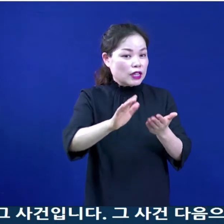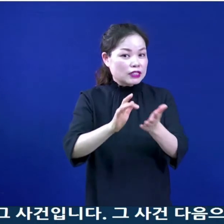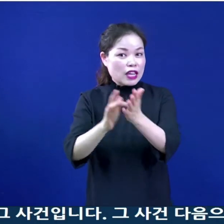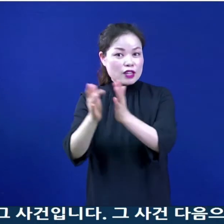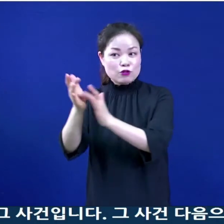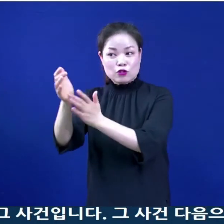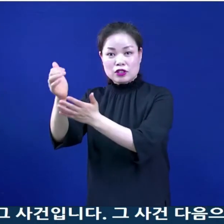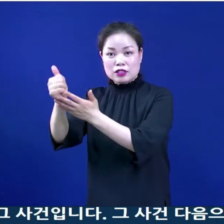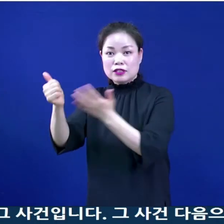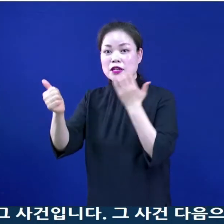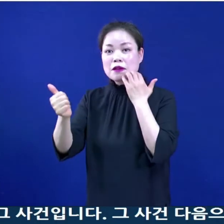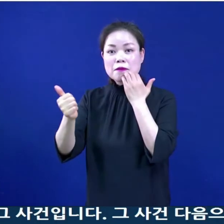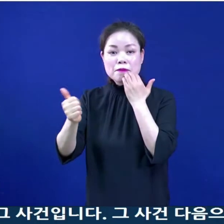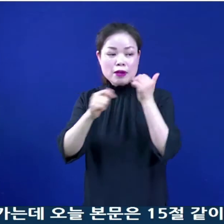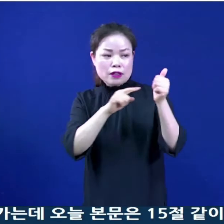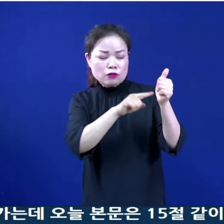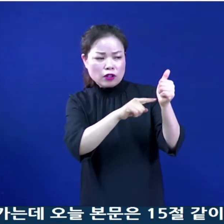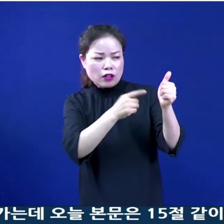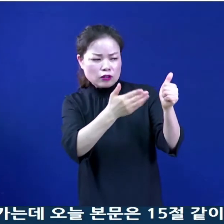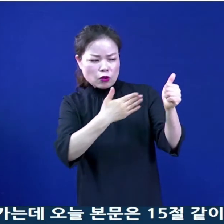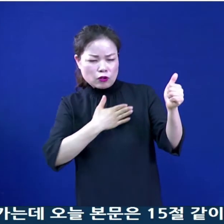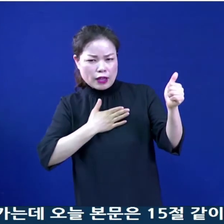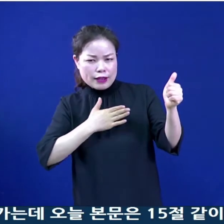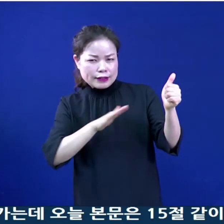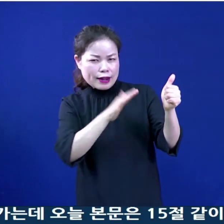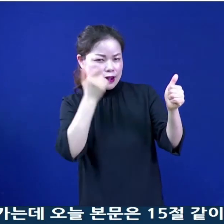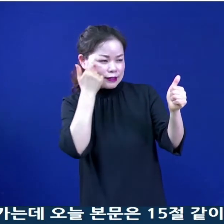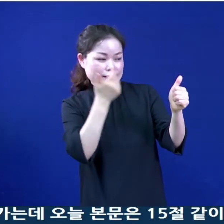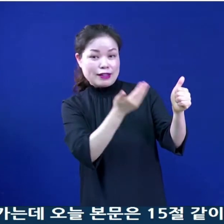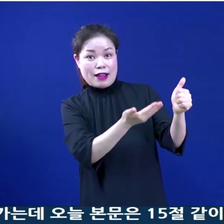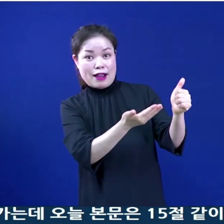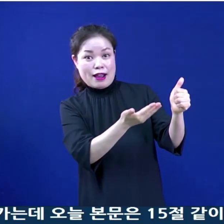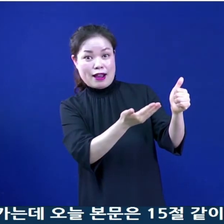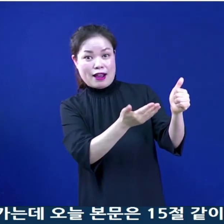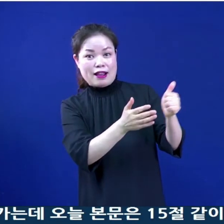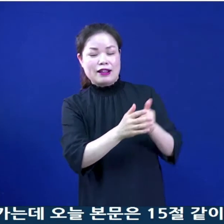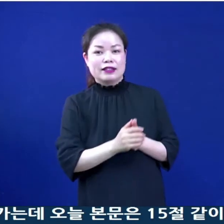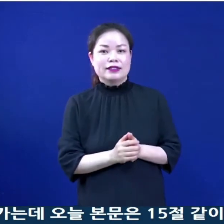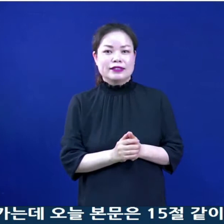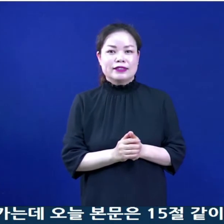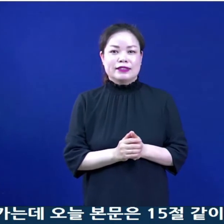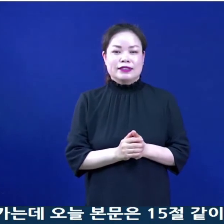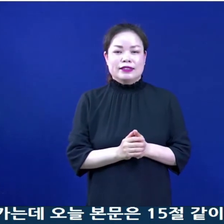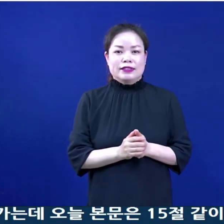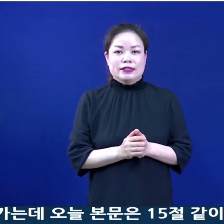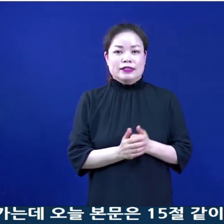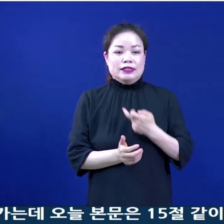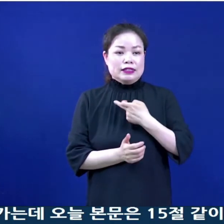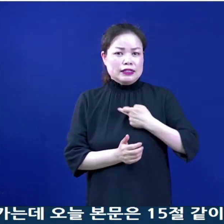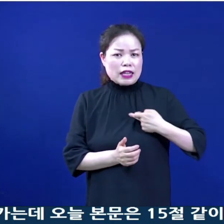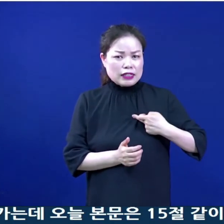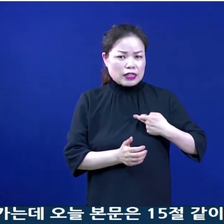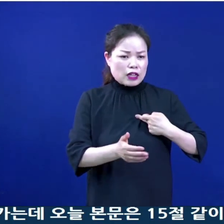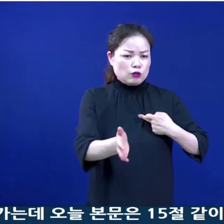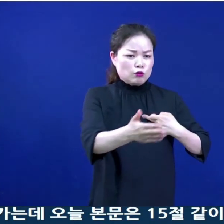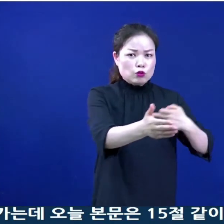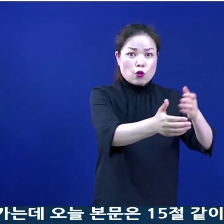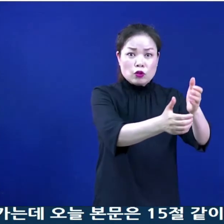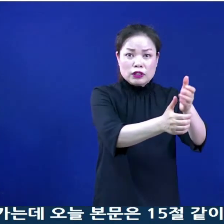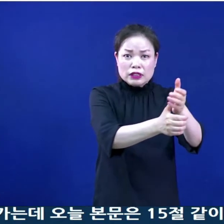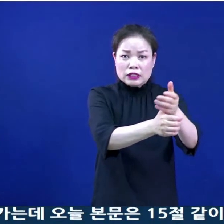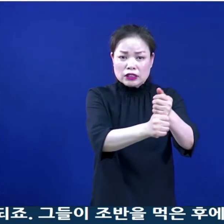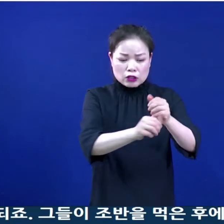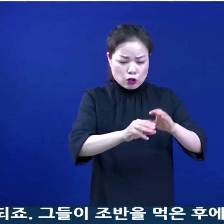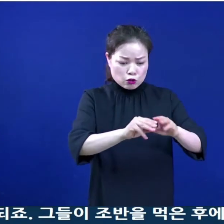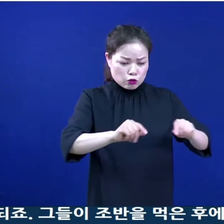예수님이 베드로에게 네가 나를 사랑하느냐라고 질문을 하시는 겁니다. 제자들이 물고기를 잡고